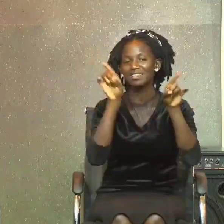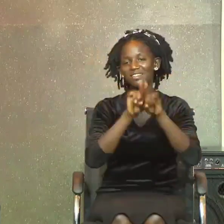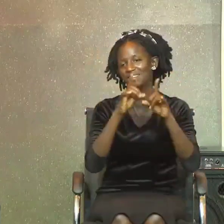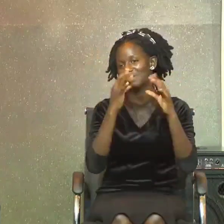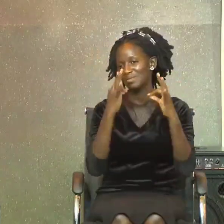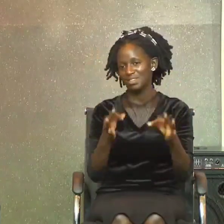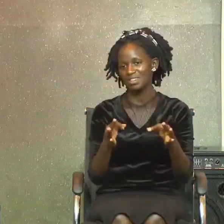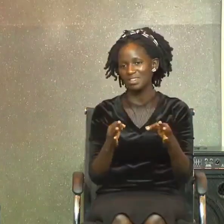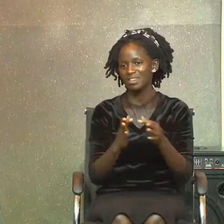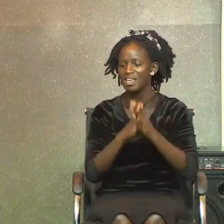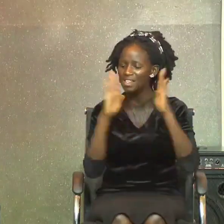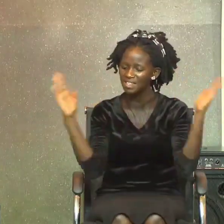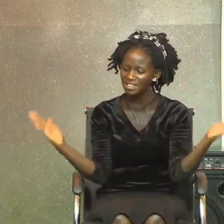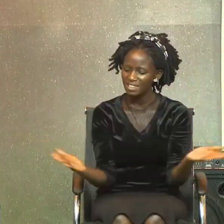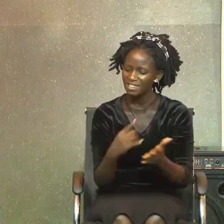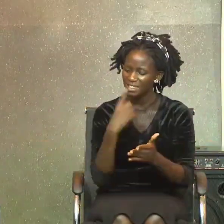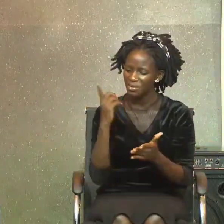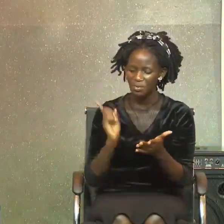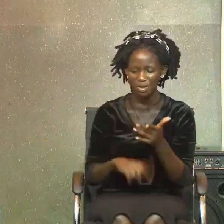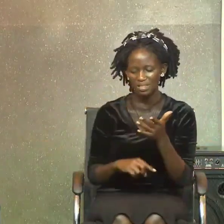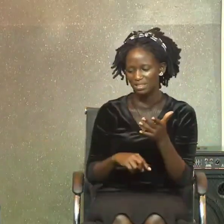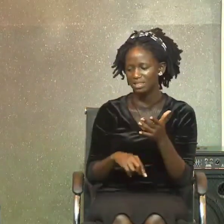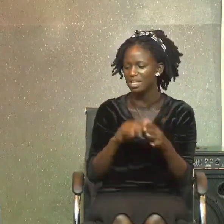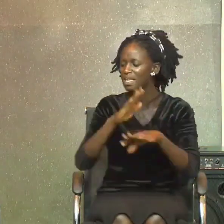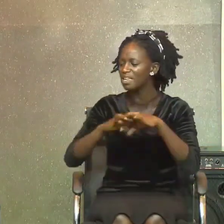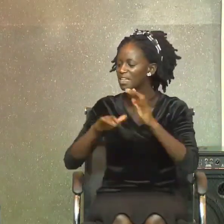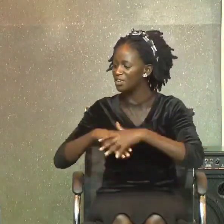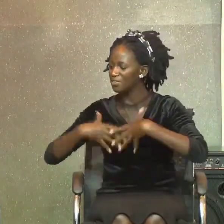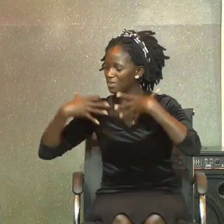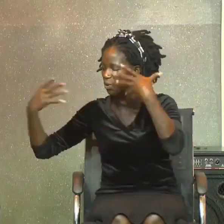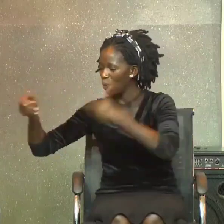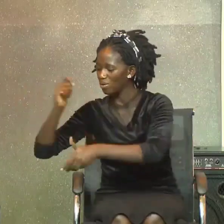bakubiriza mukubirize nti omulokole naawe tabeera mu byammumbwa